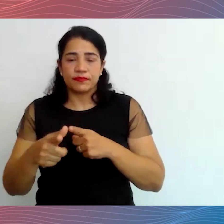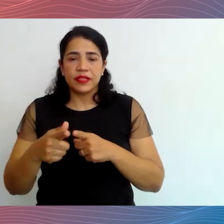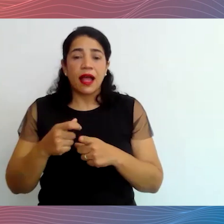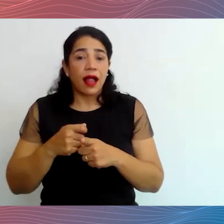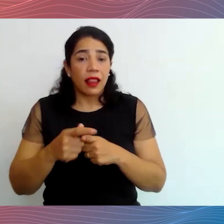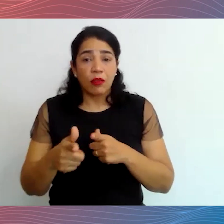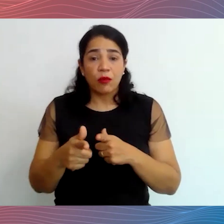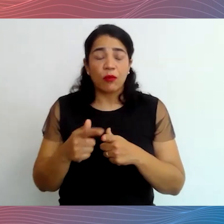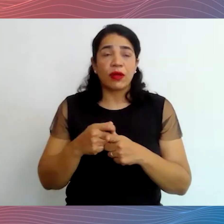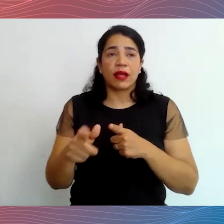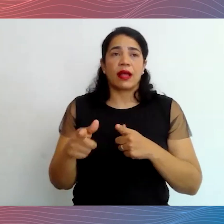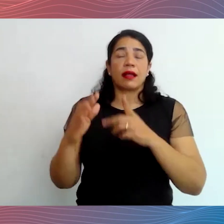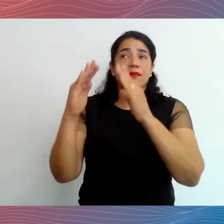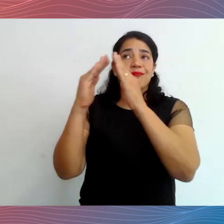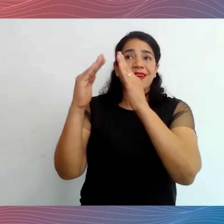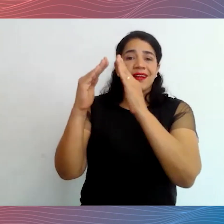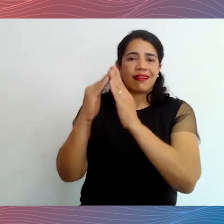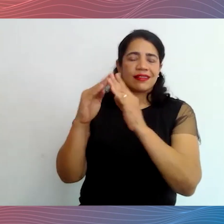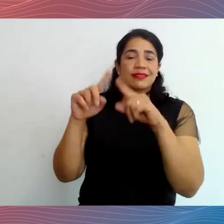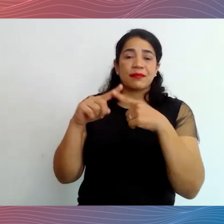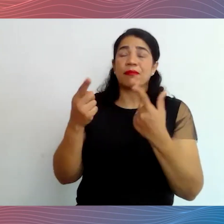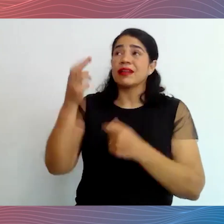andares. 3 andares.